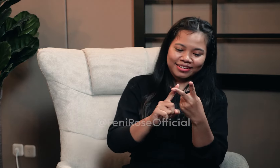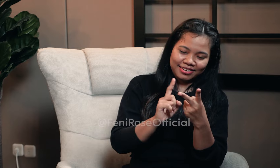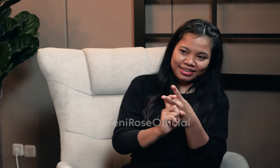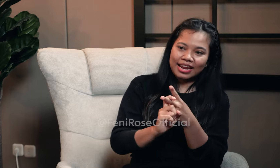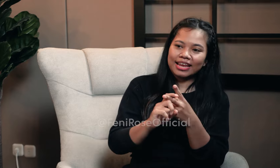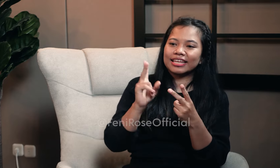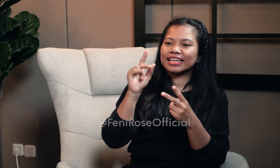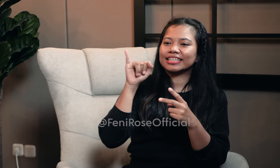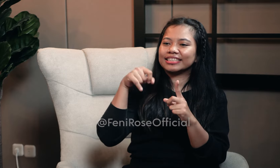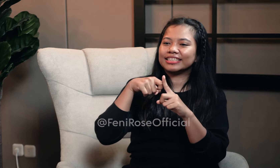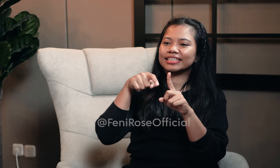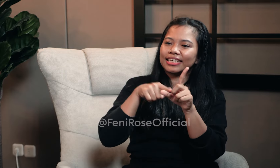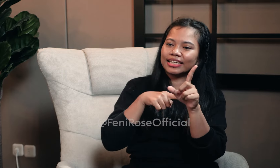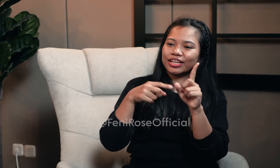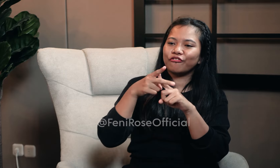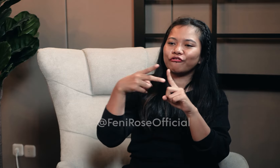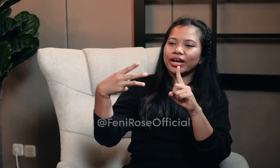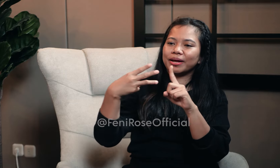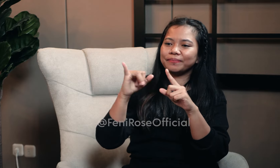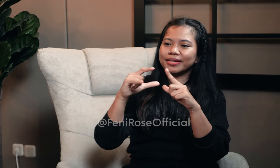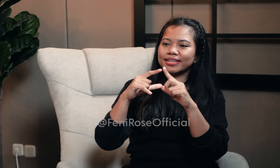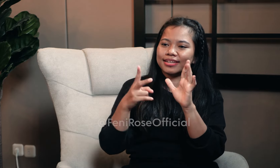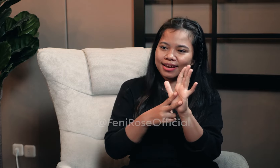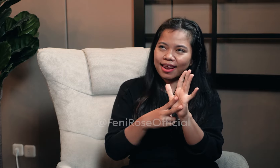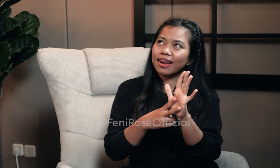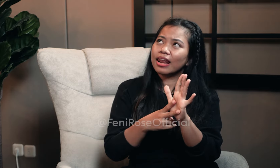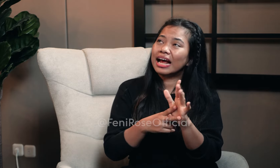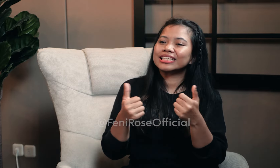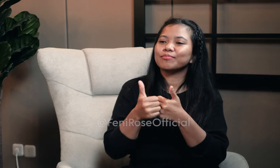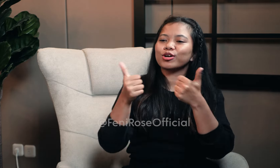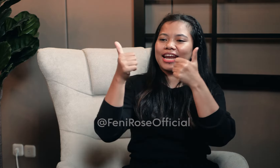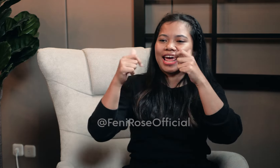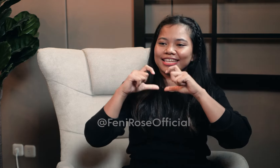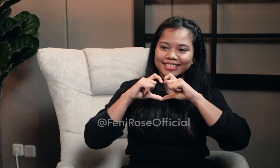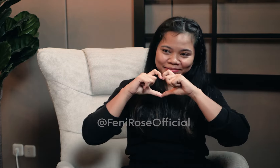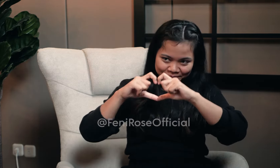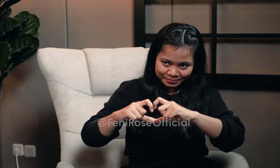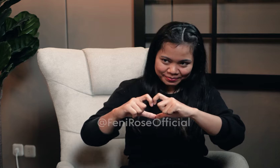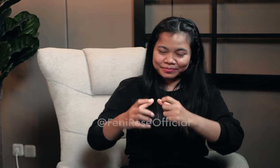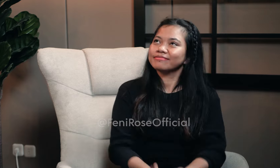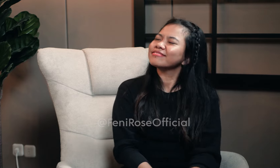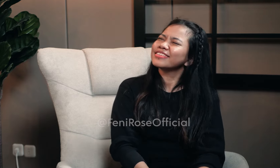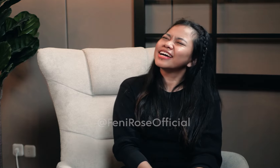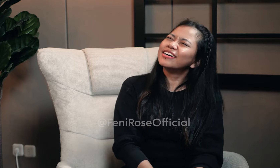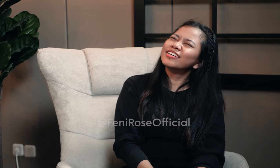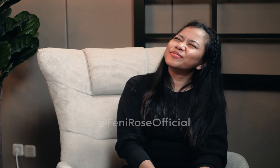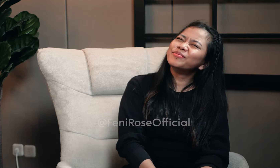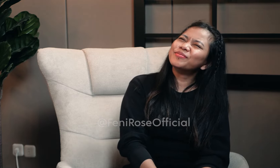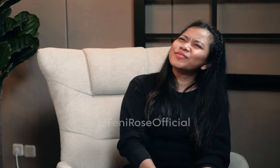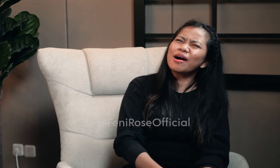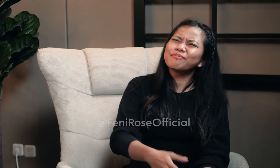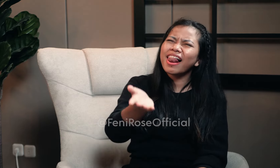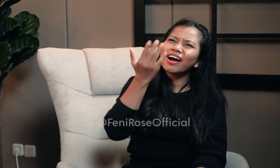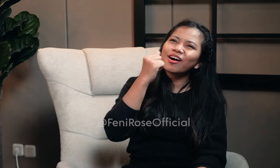adalah yang kedua itu Rizki Febian yang sempurna Heeh cinta sempurna